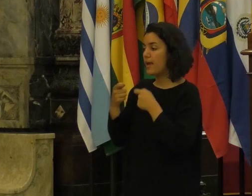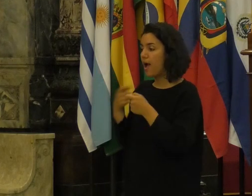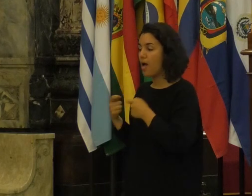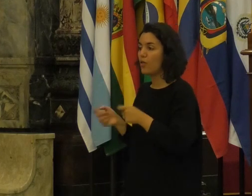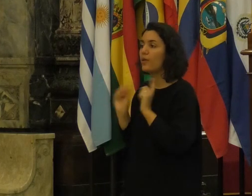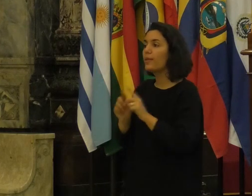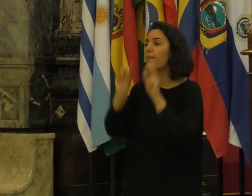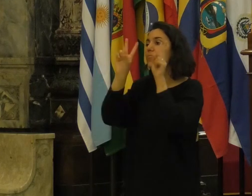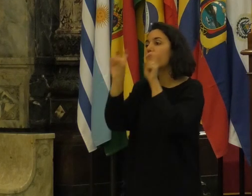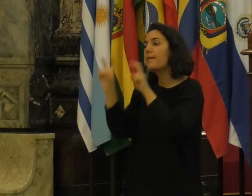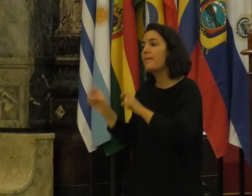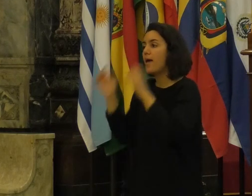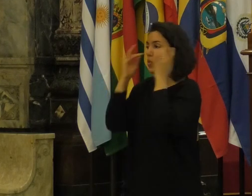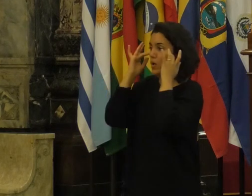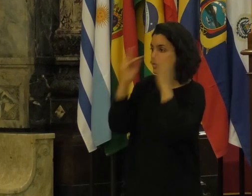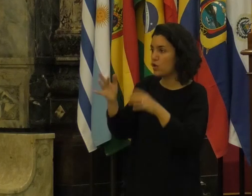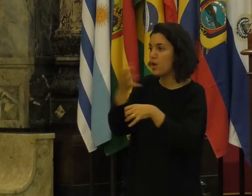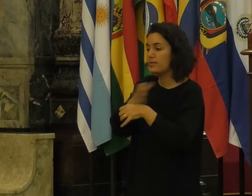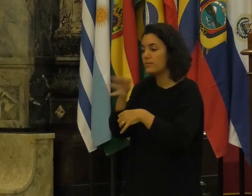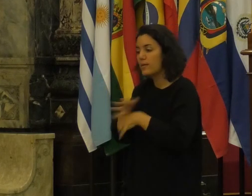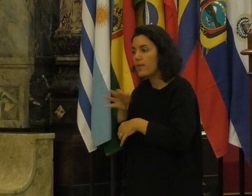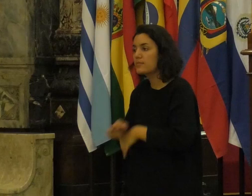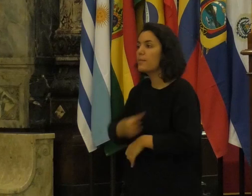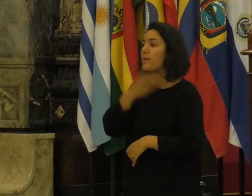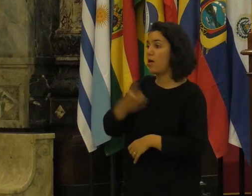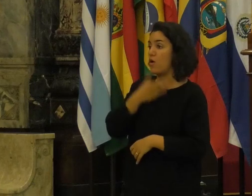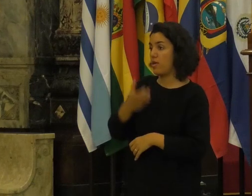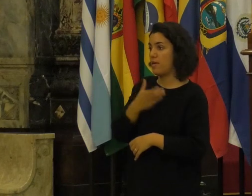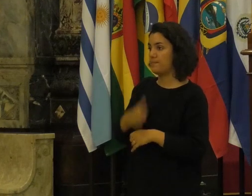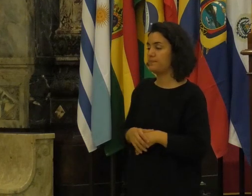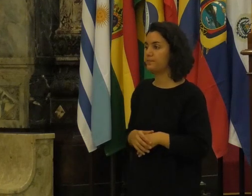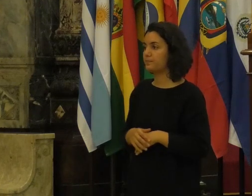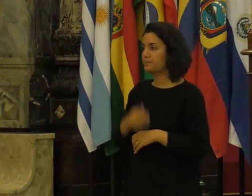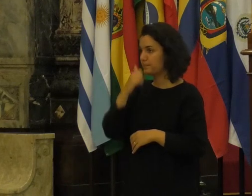tenían que ver con la educación, la enseñanza, la pedagogía, la vida pedagógica.